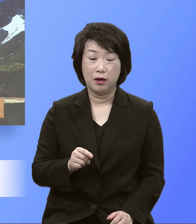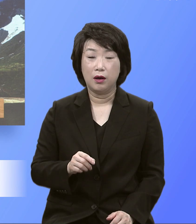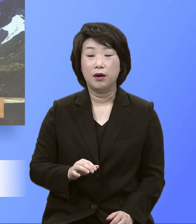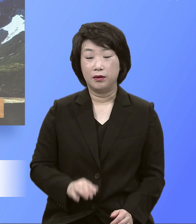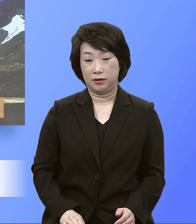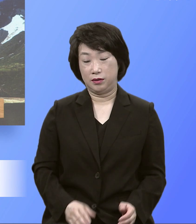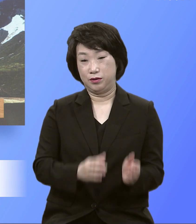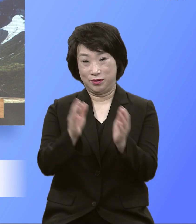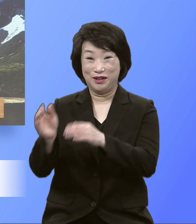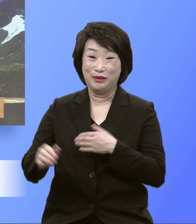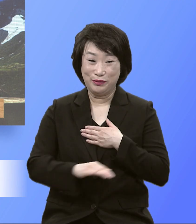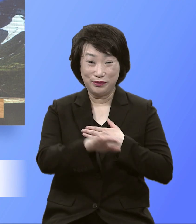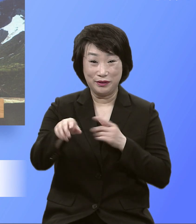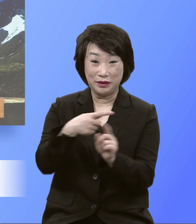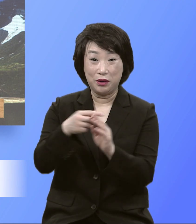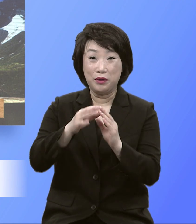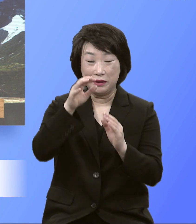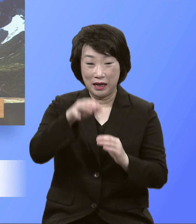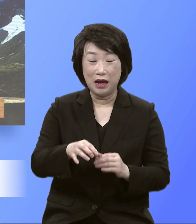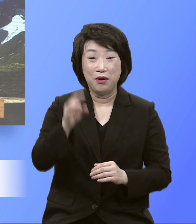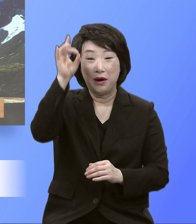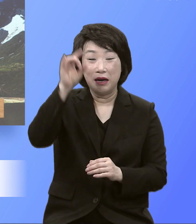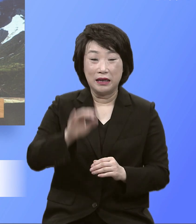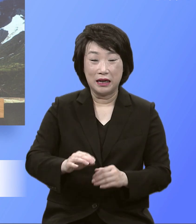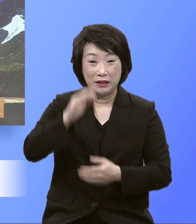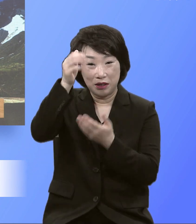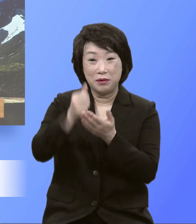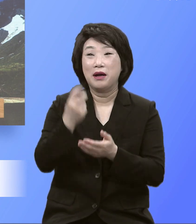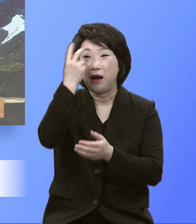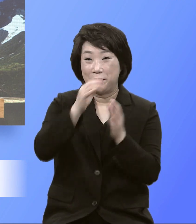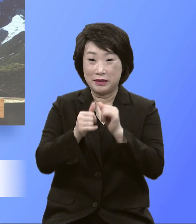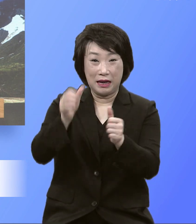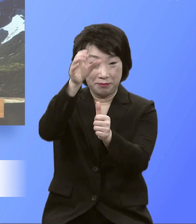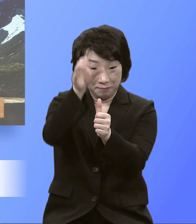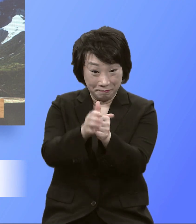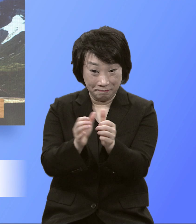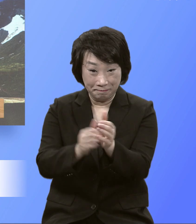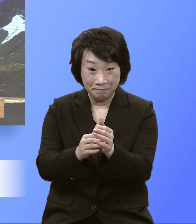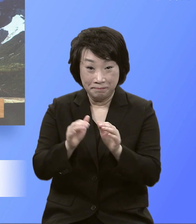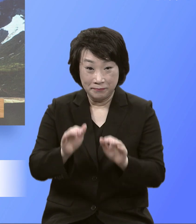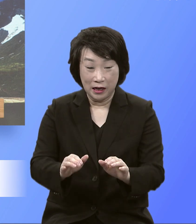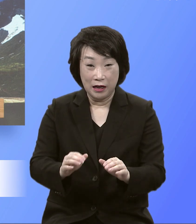우리 교회는 원래 성령으로